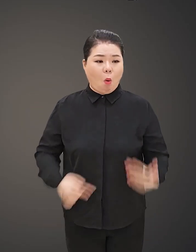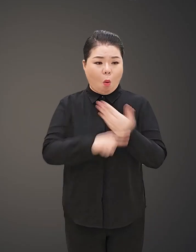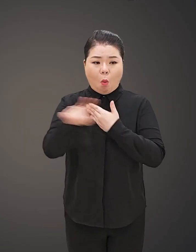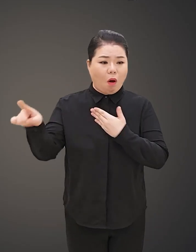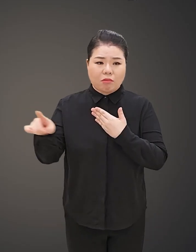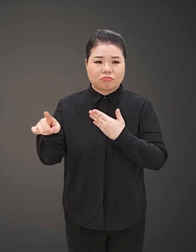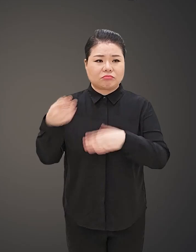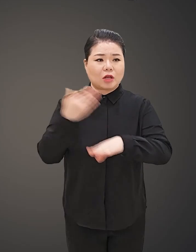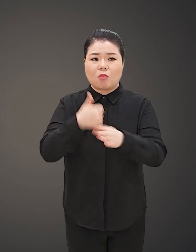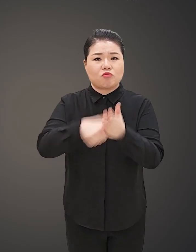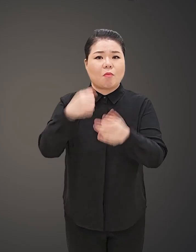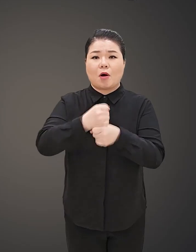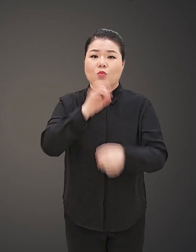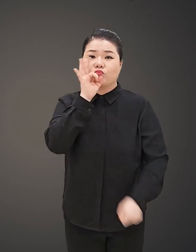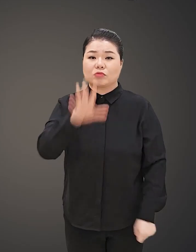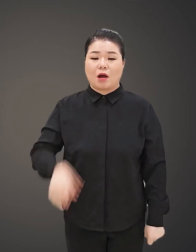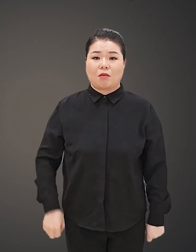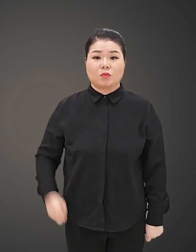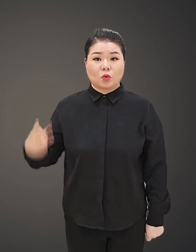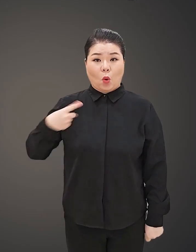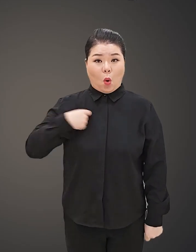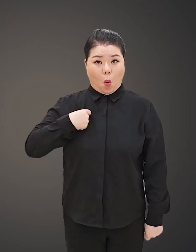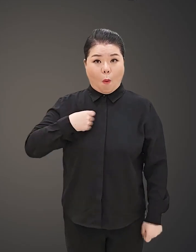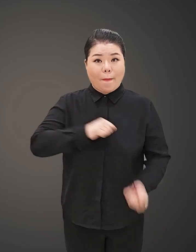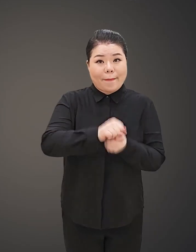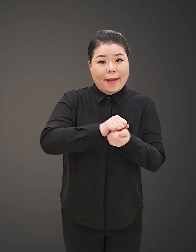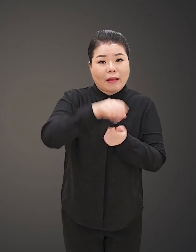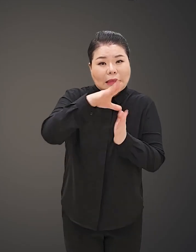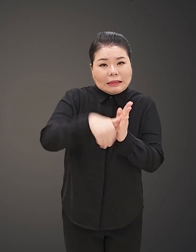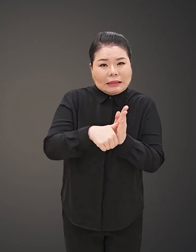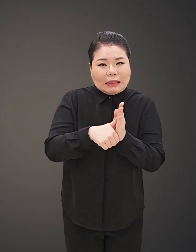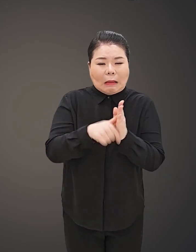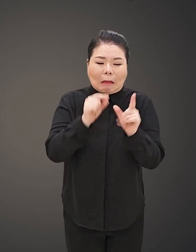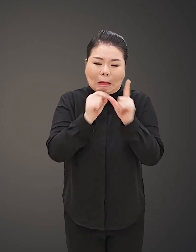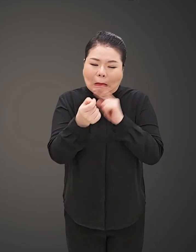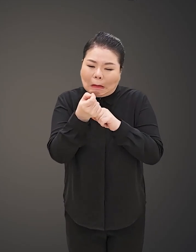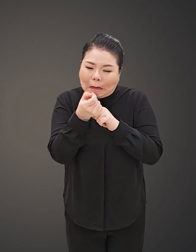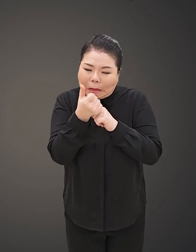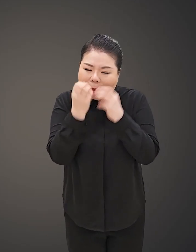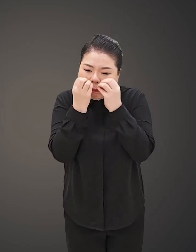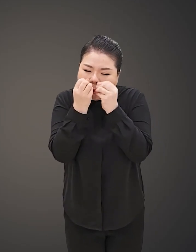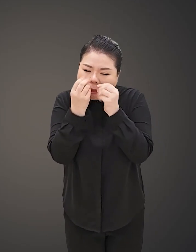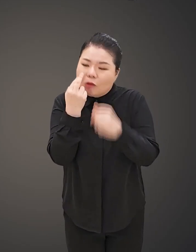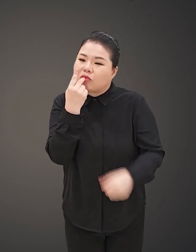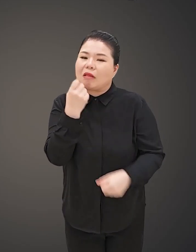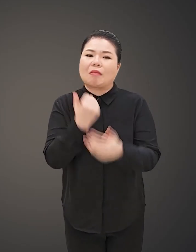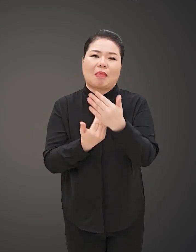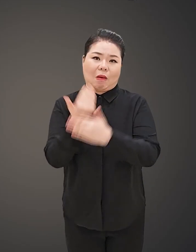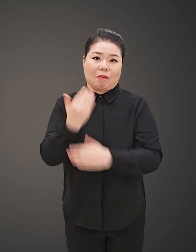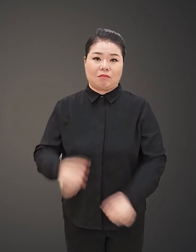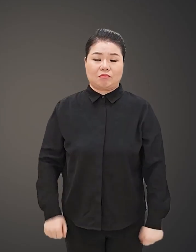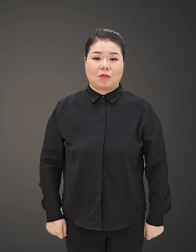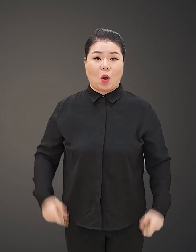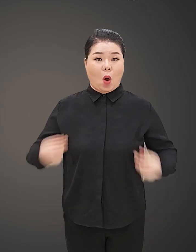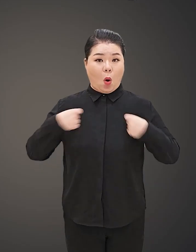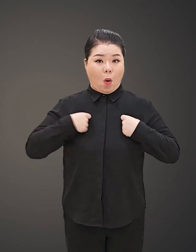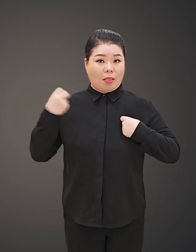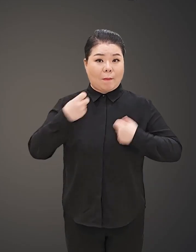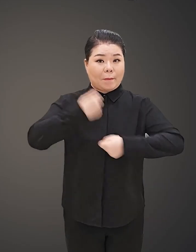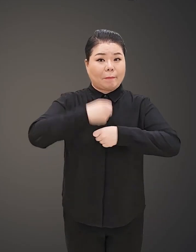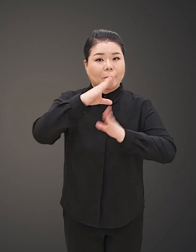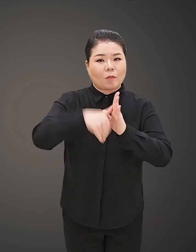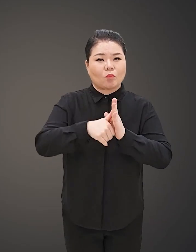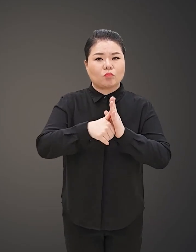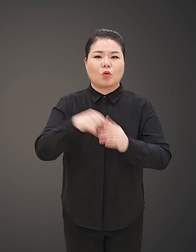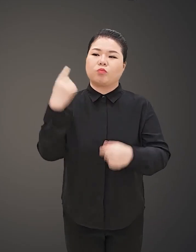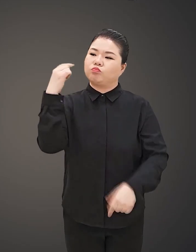또한 옷을 세탁할 때 일종의 미세 플라스틱인 미세 섬유가 나옵니다. 재활용 과정 자체도 일단 에너지가